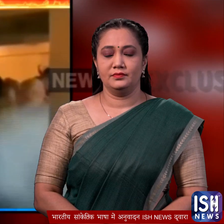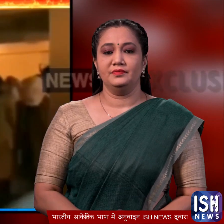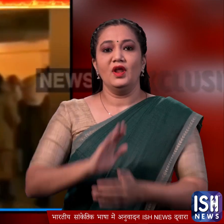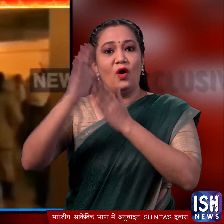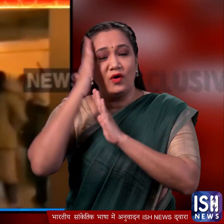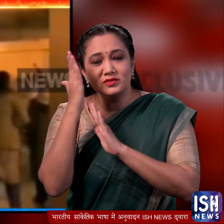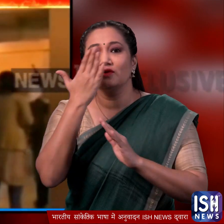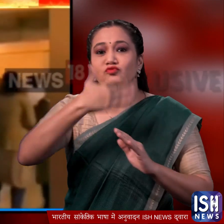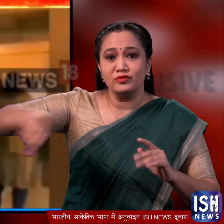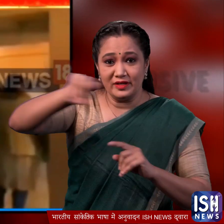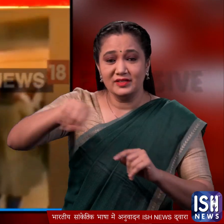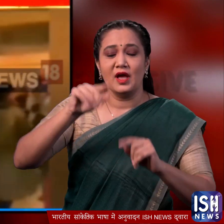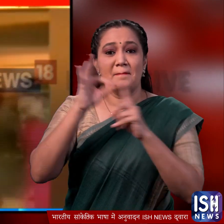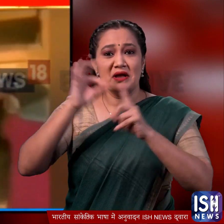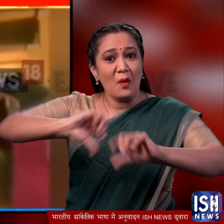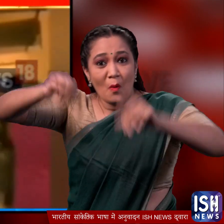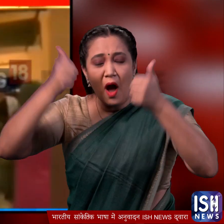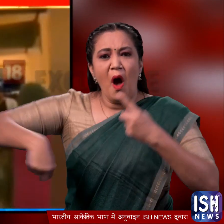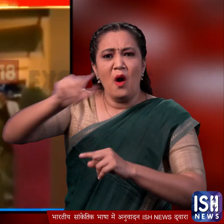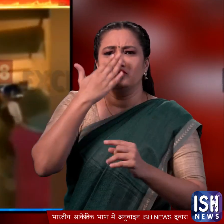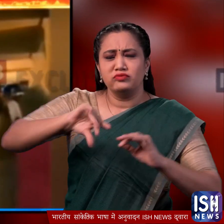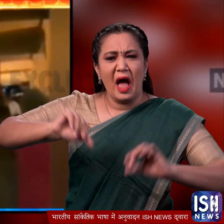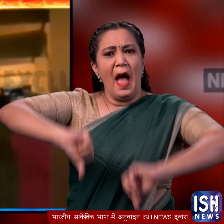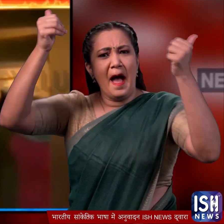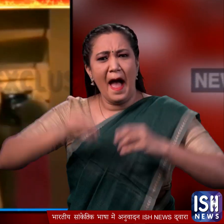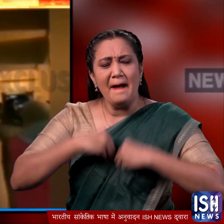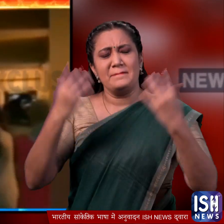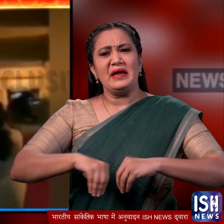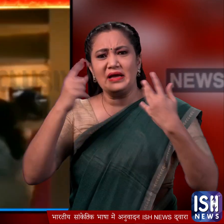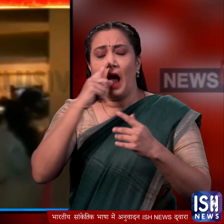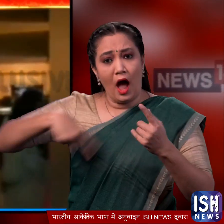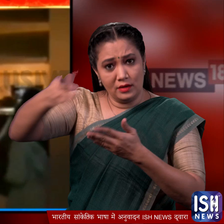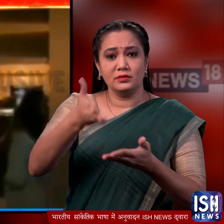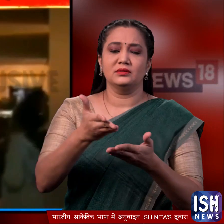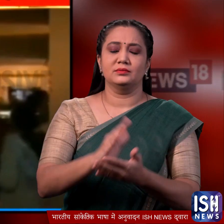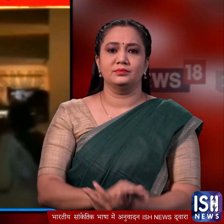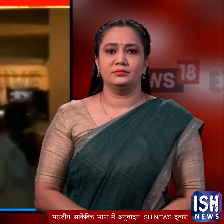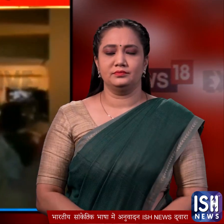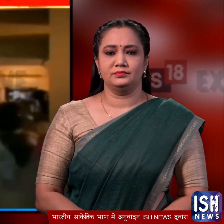हॉस्टल में छात्राएं पाकिस्तान की जीत का जश्न मनाती हुई साफ दिखाई दी।